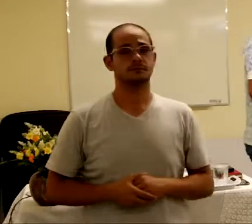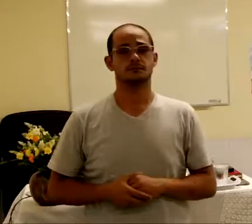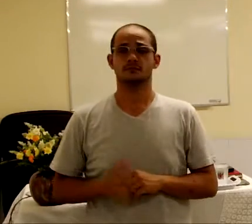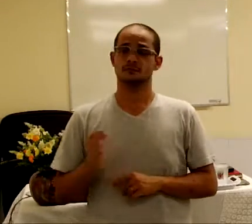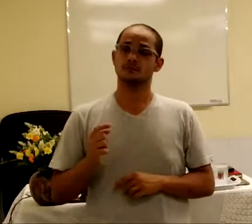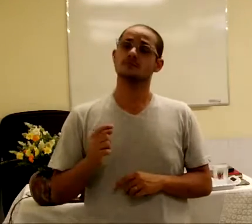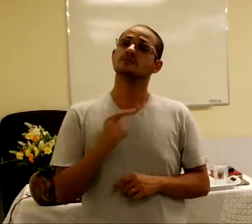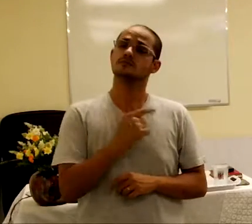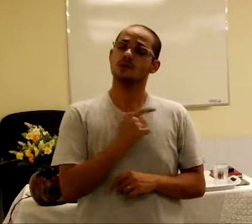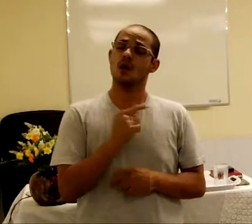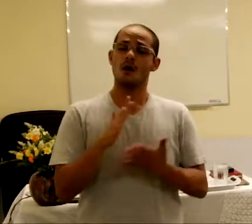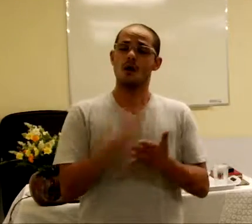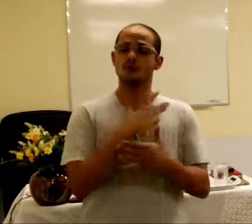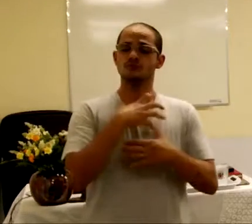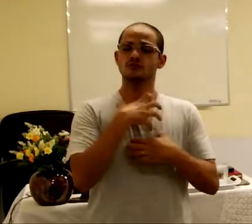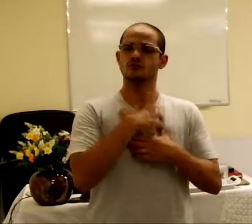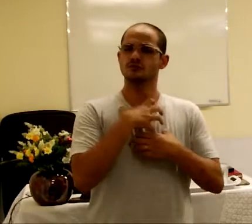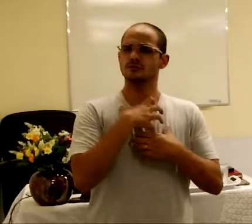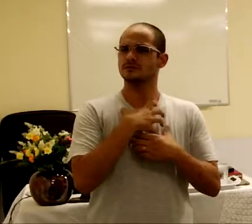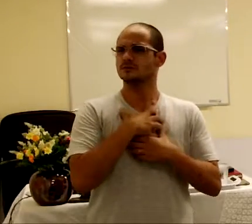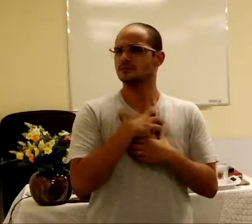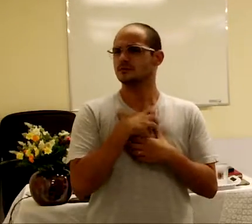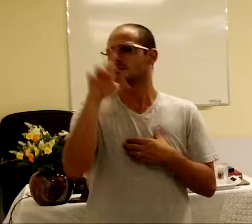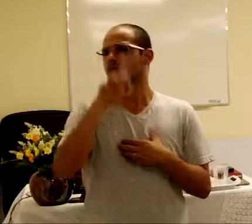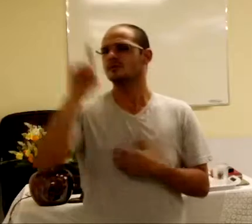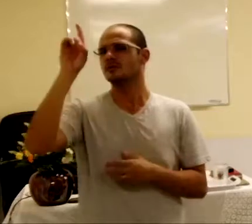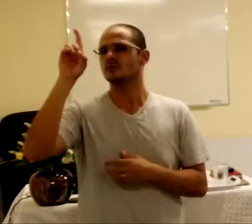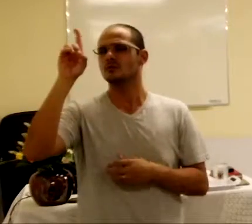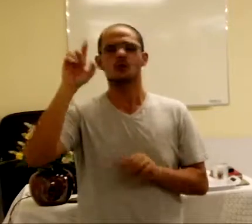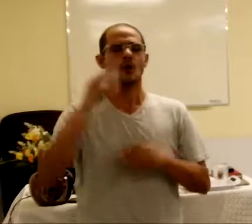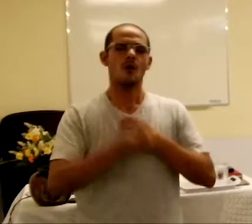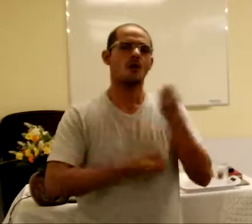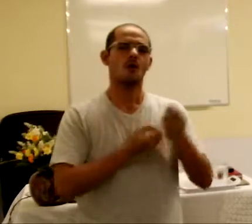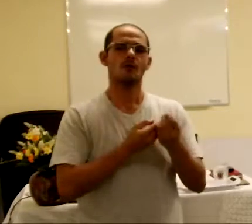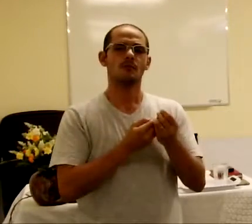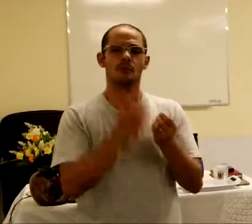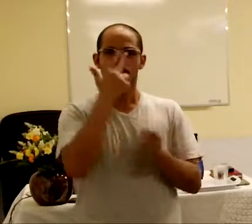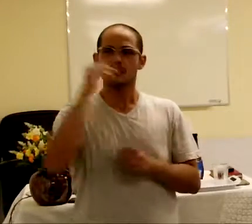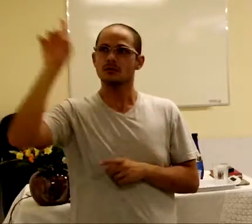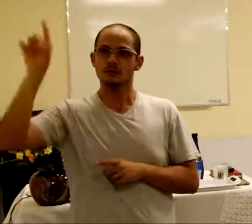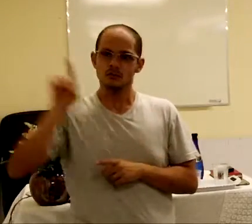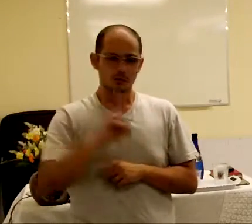Há quem sinta e perceba Deus, encontre Deus através de outras pessoas.